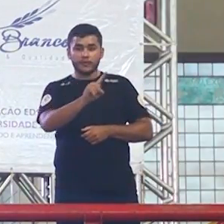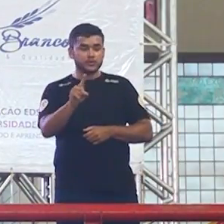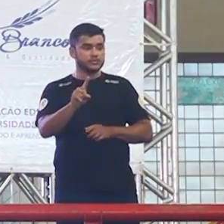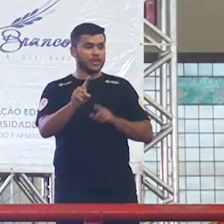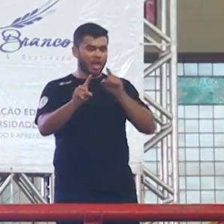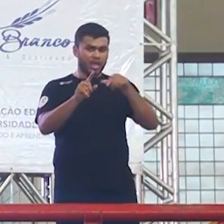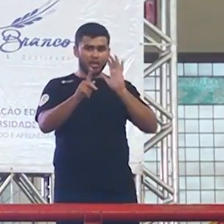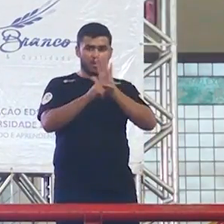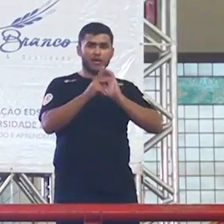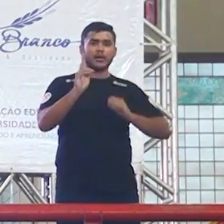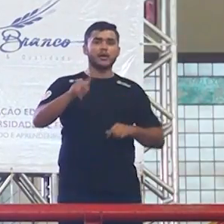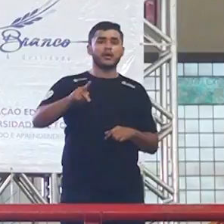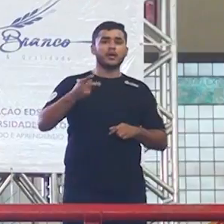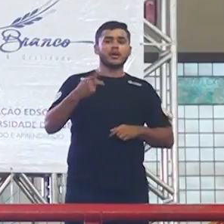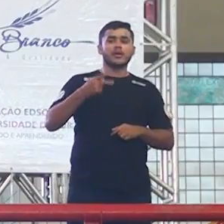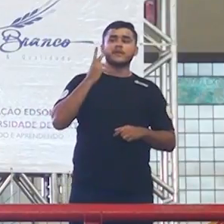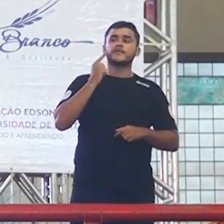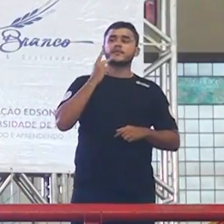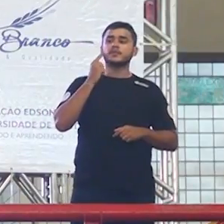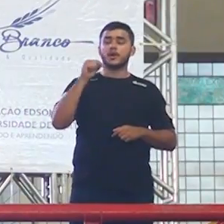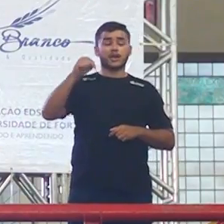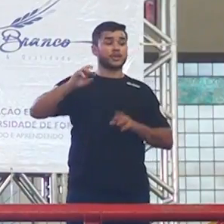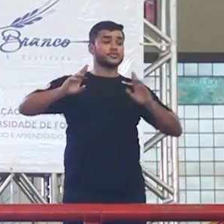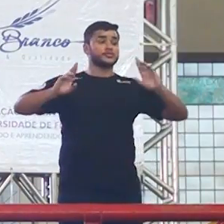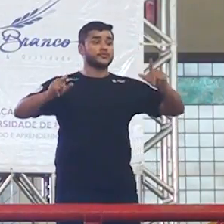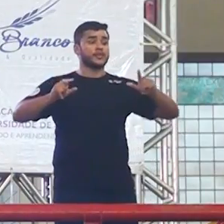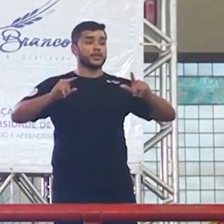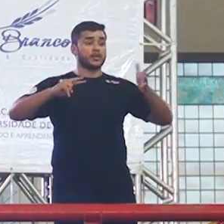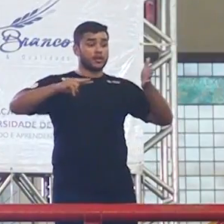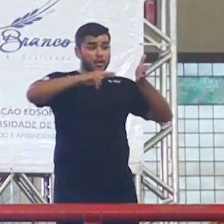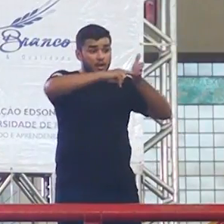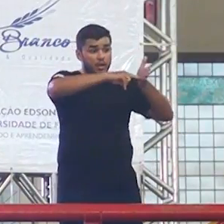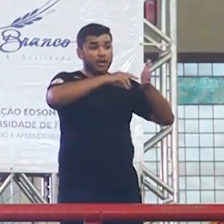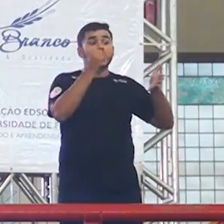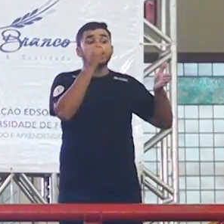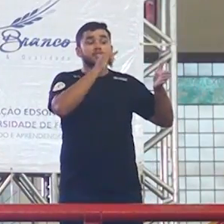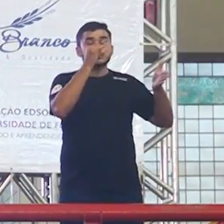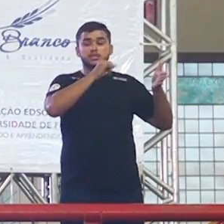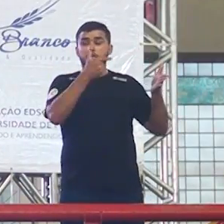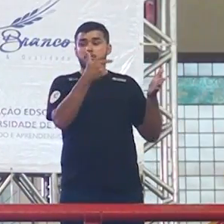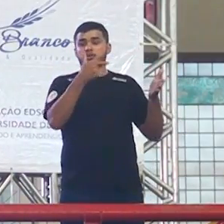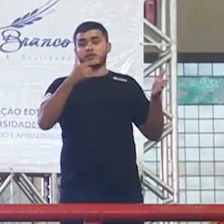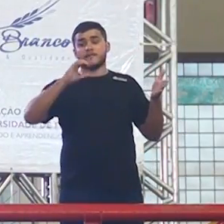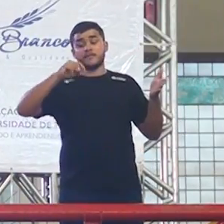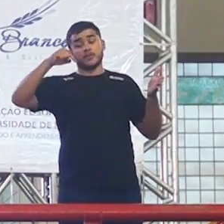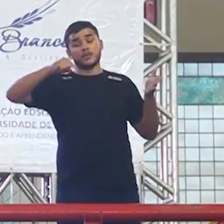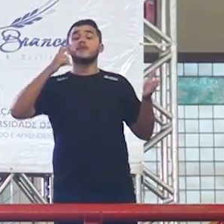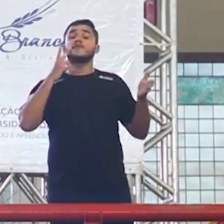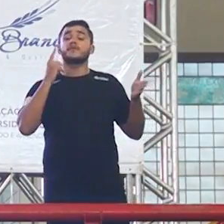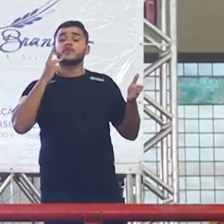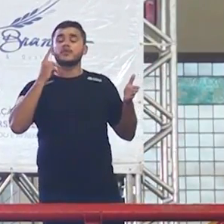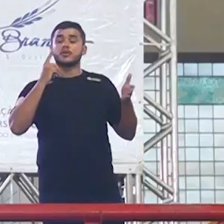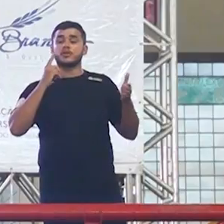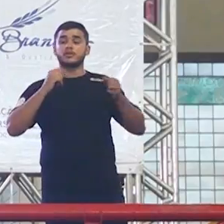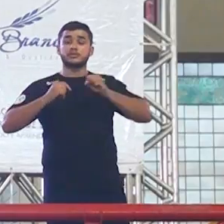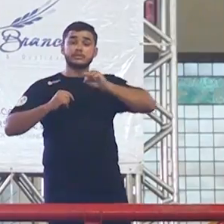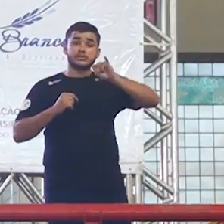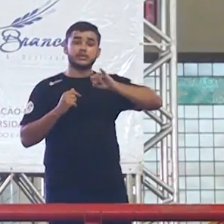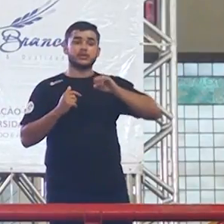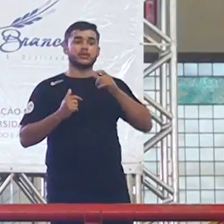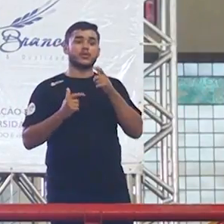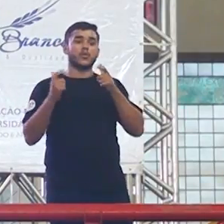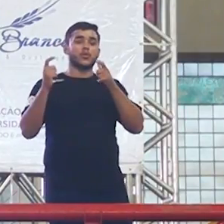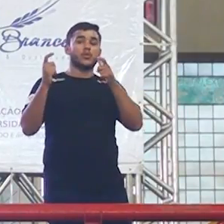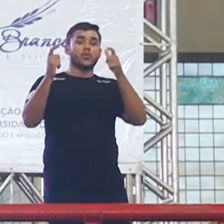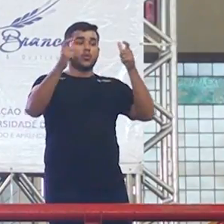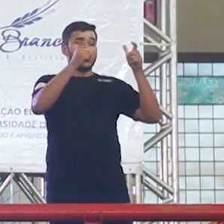Fortaleza? Porque em Fortaleza a tensão é quanto? 200 e... Se você subir um pouquinho, você vai ver que o